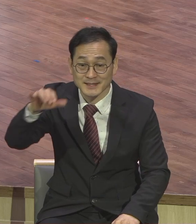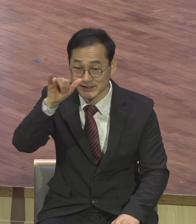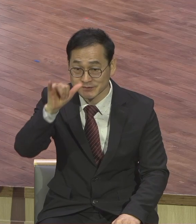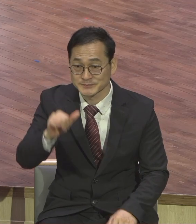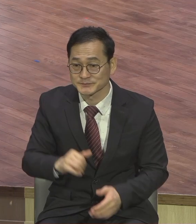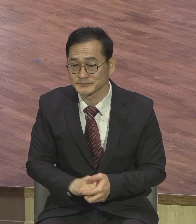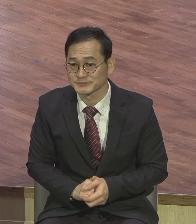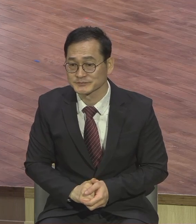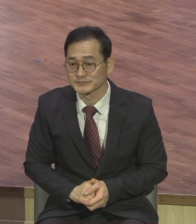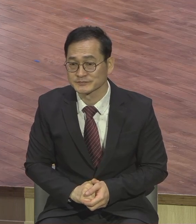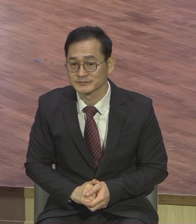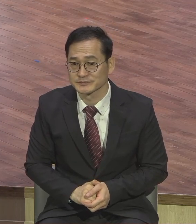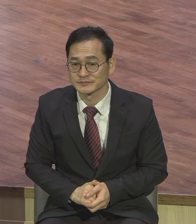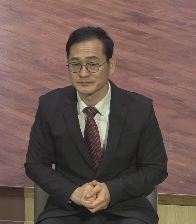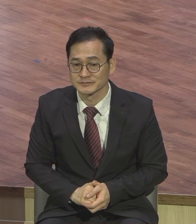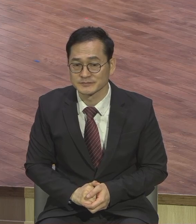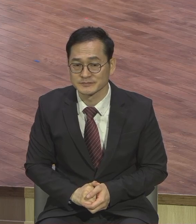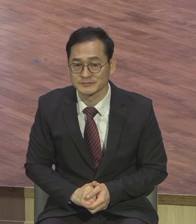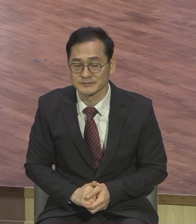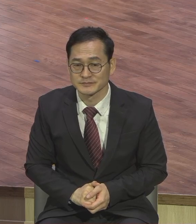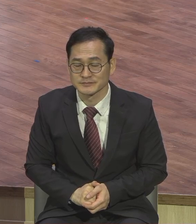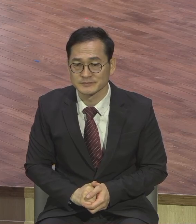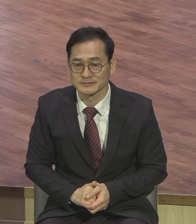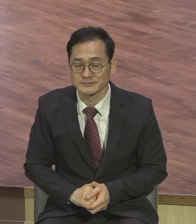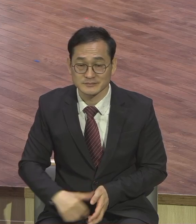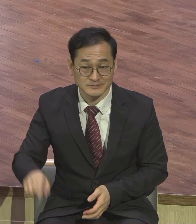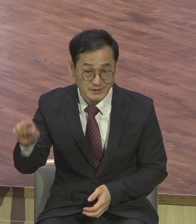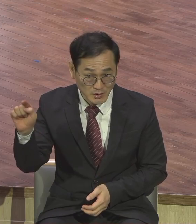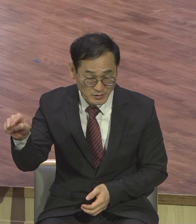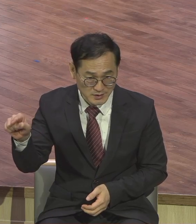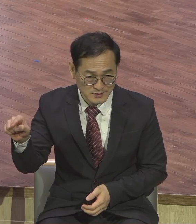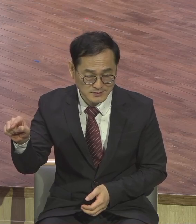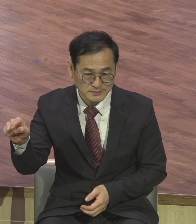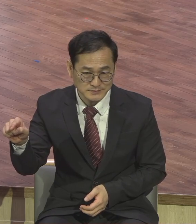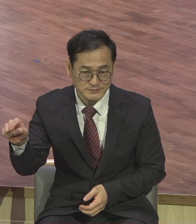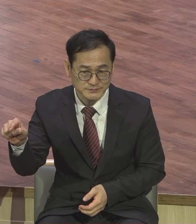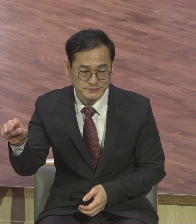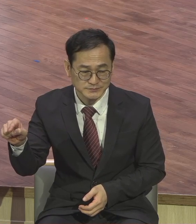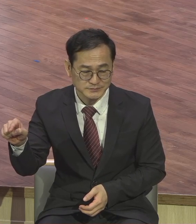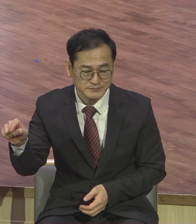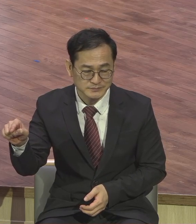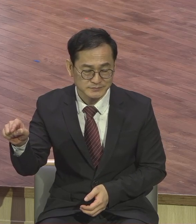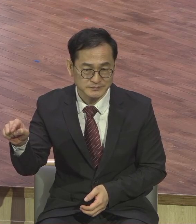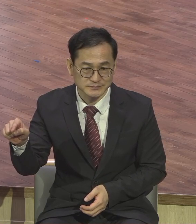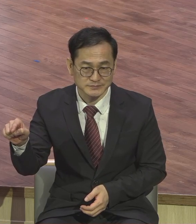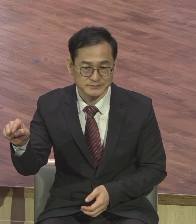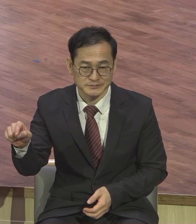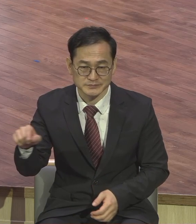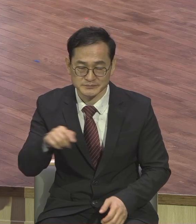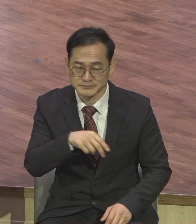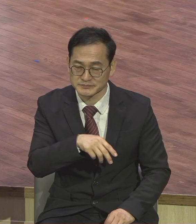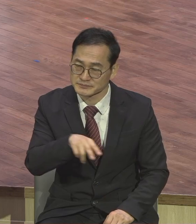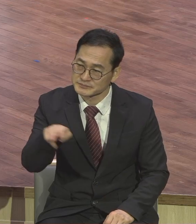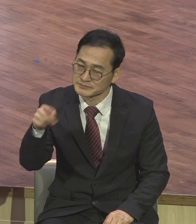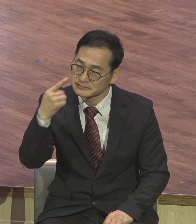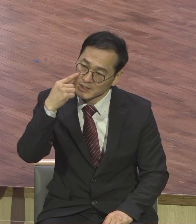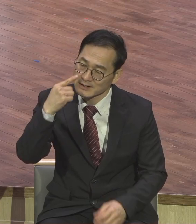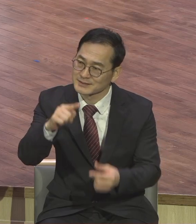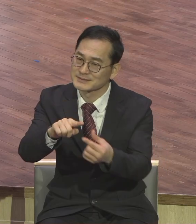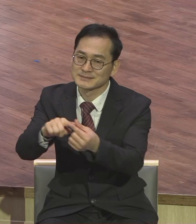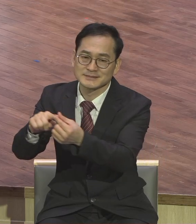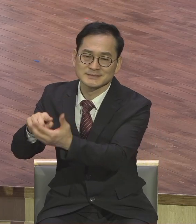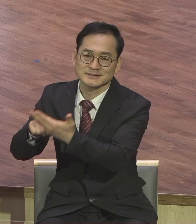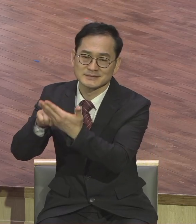보시죠. 한국 전쟁 기념관이 있는데 여기 보면 가장 잘 보이는 곳에 이렇게 새겨져